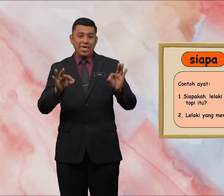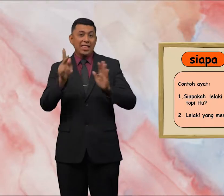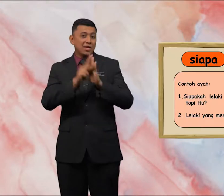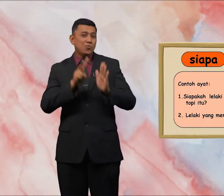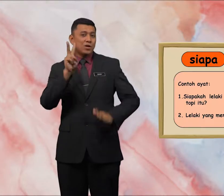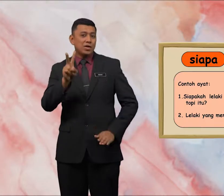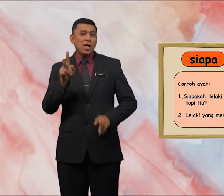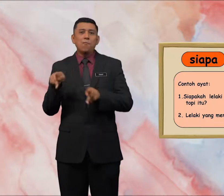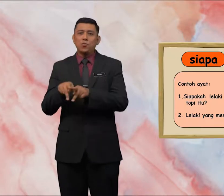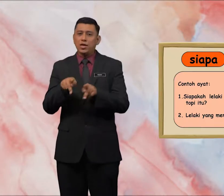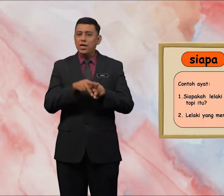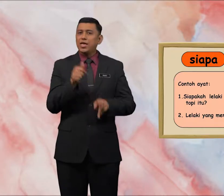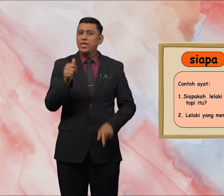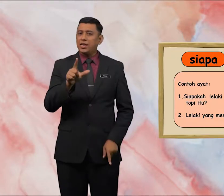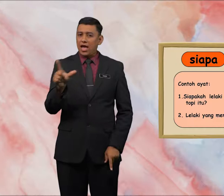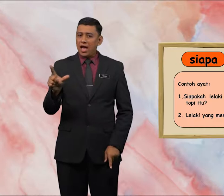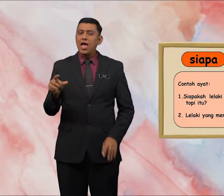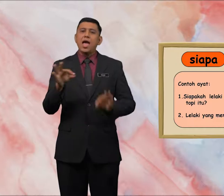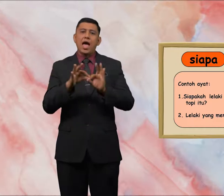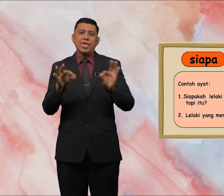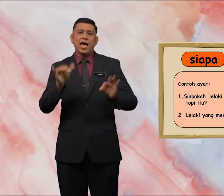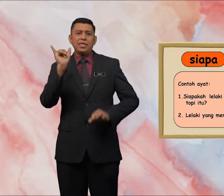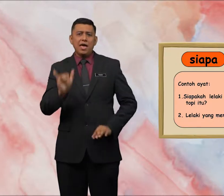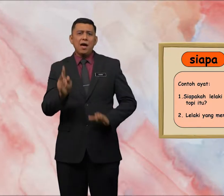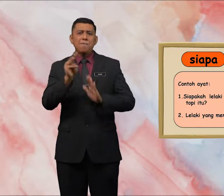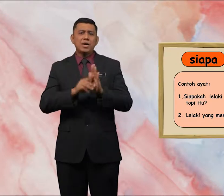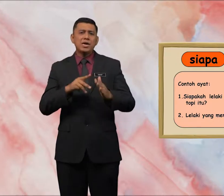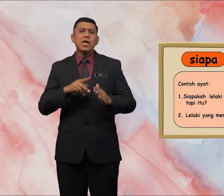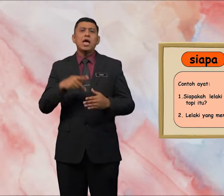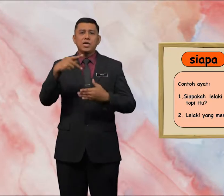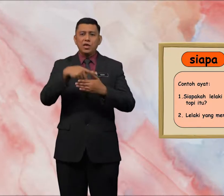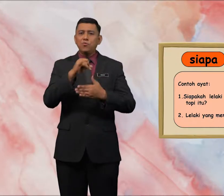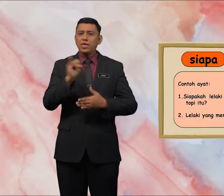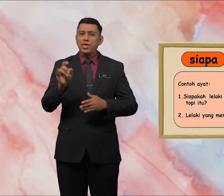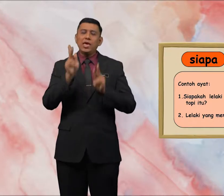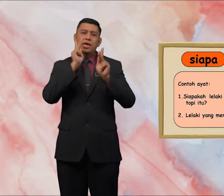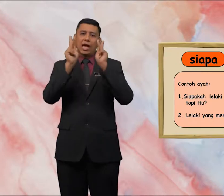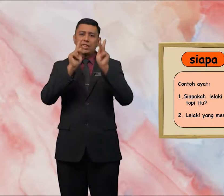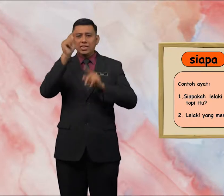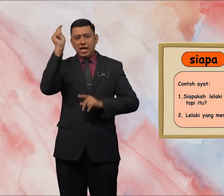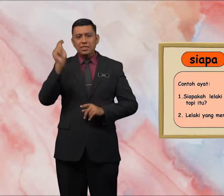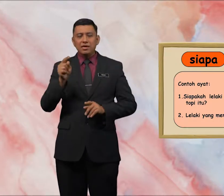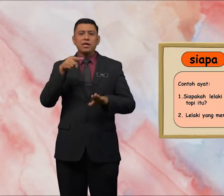Ayat kedua pula ialah ayat yang mengandungi kata tanya